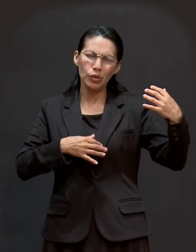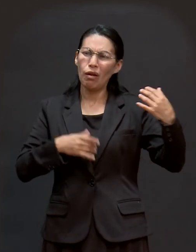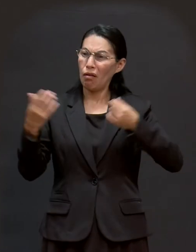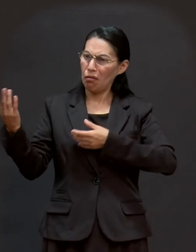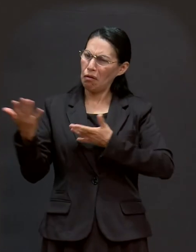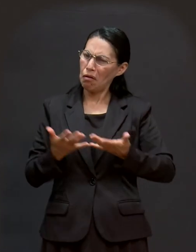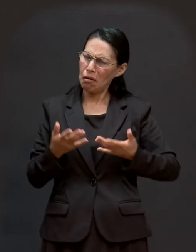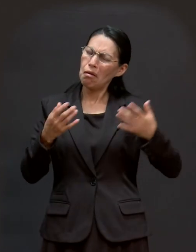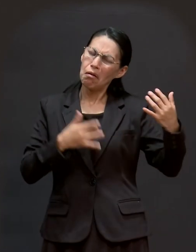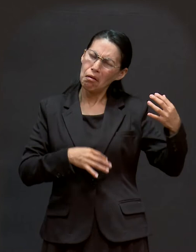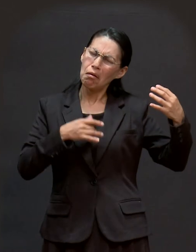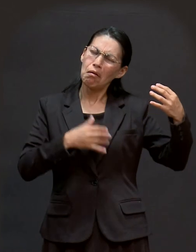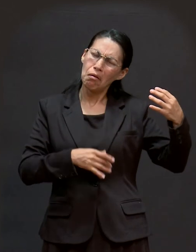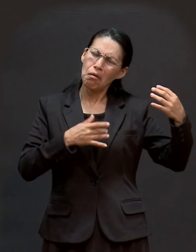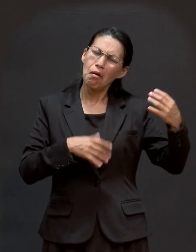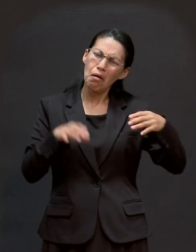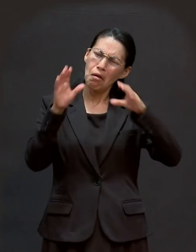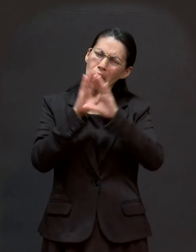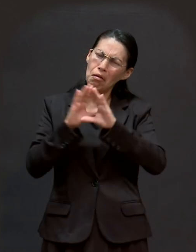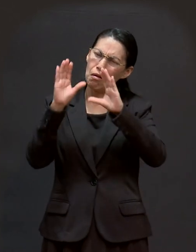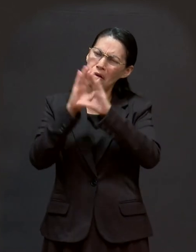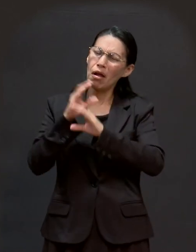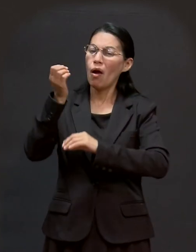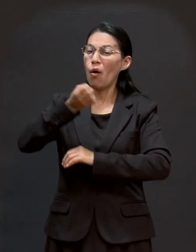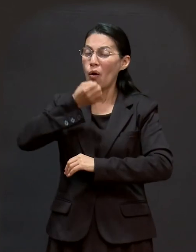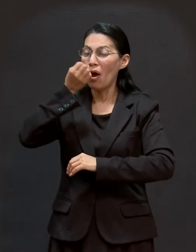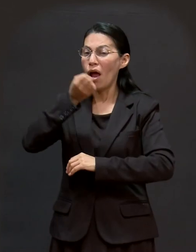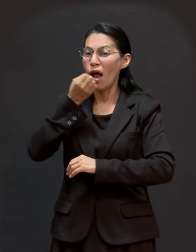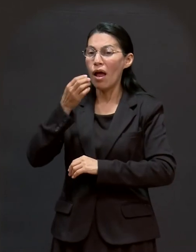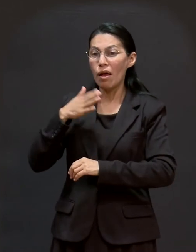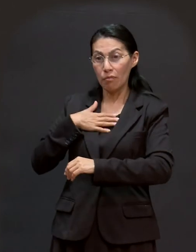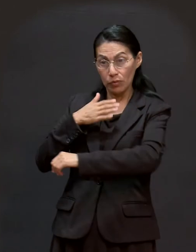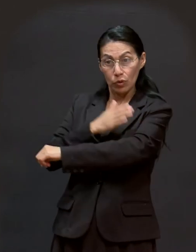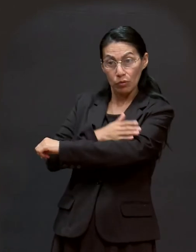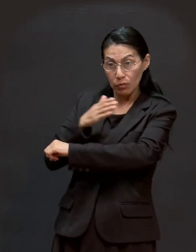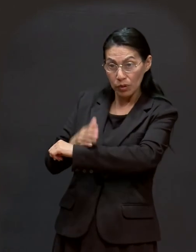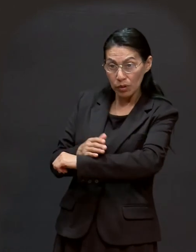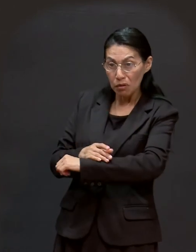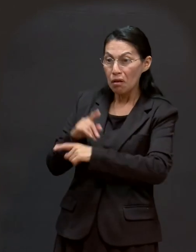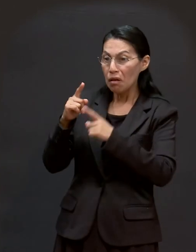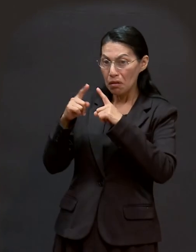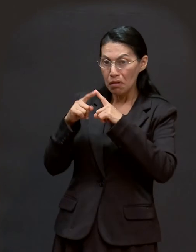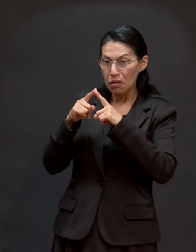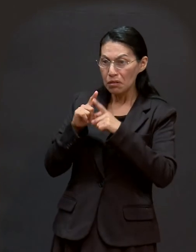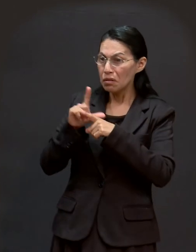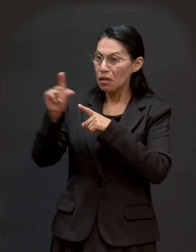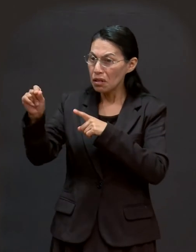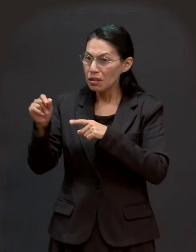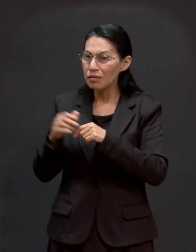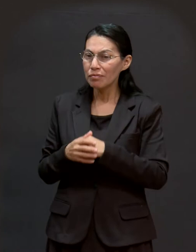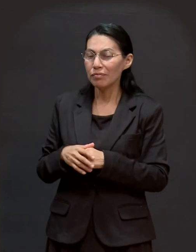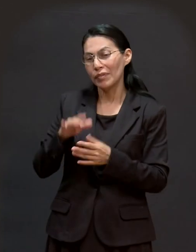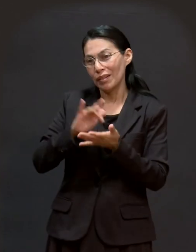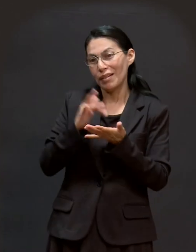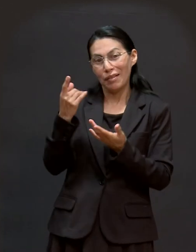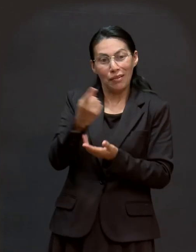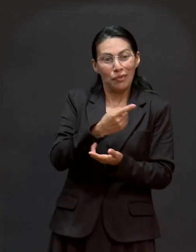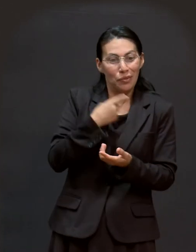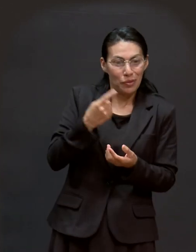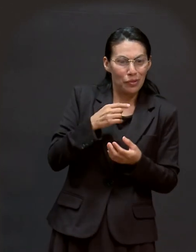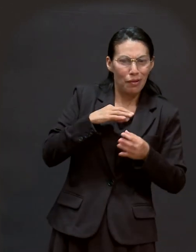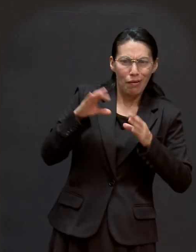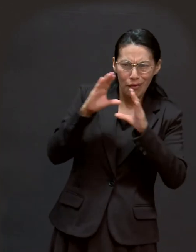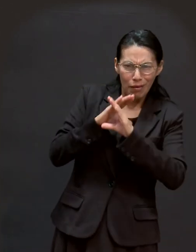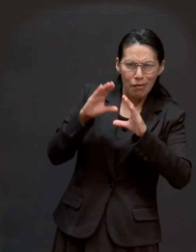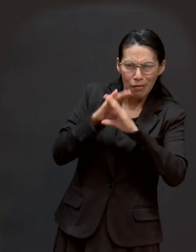y cantábamos aquí ahora vamos aquí en el plantel y muchos de mis compañeros llegaron ir a la iglesia dice por lo